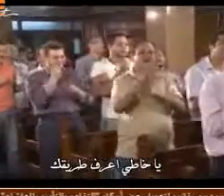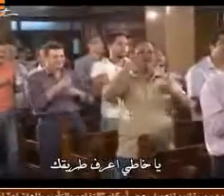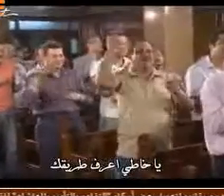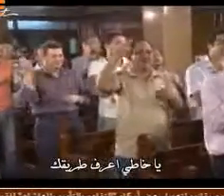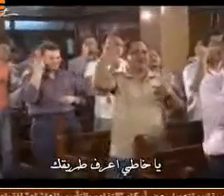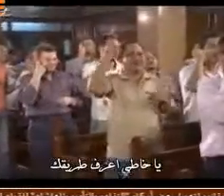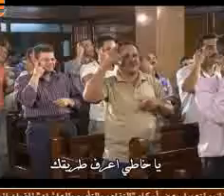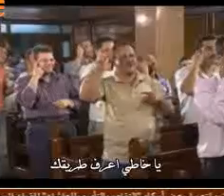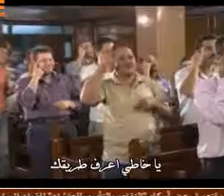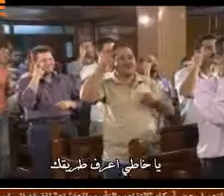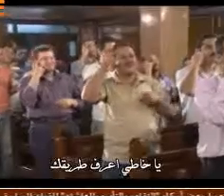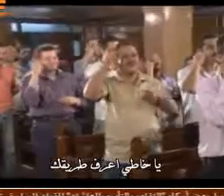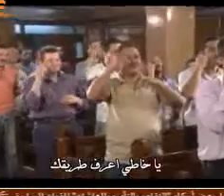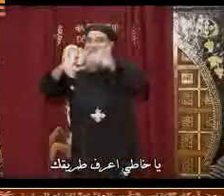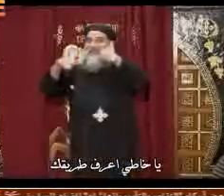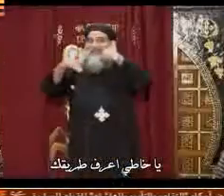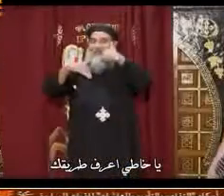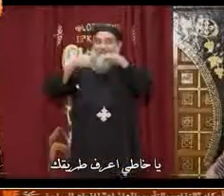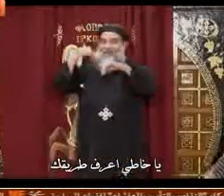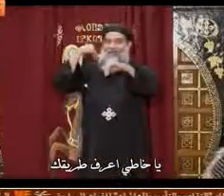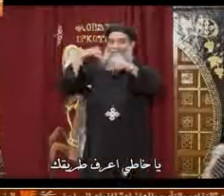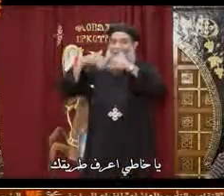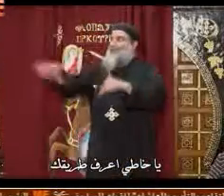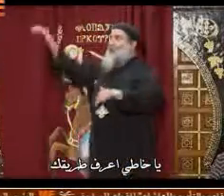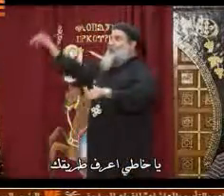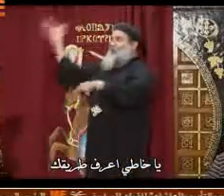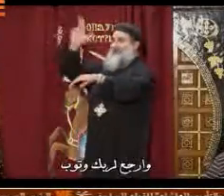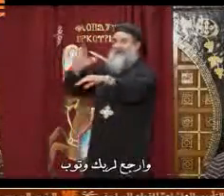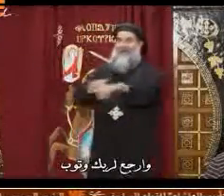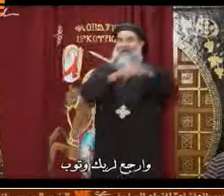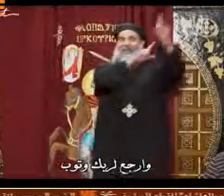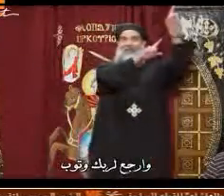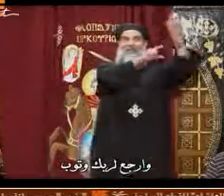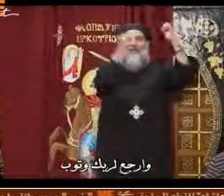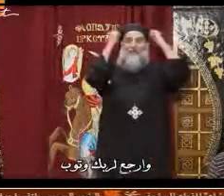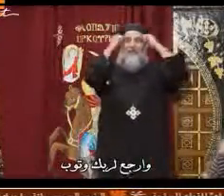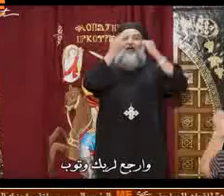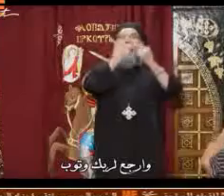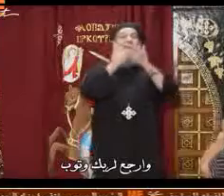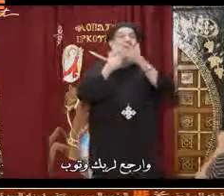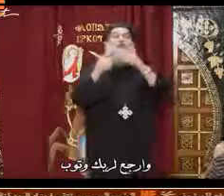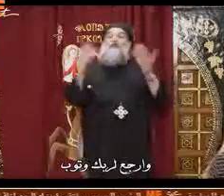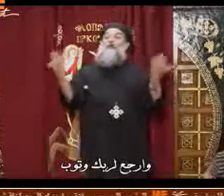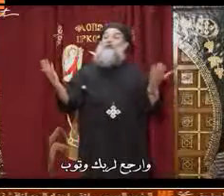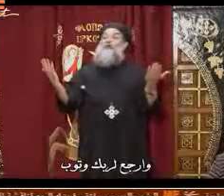خاطئ اعرف طريقك وارجع لربك